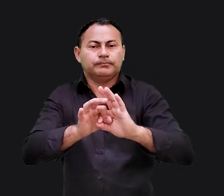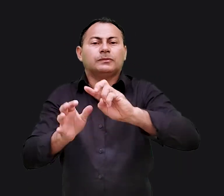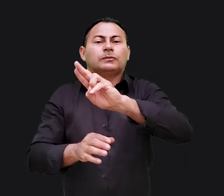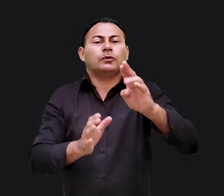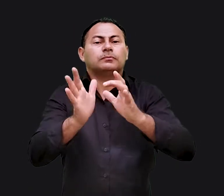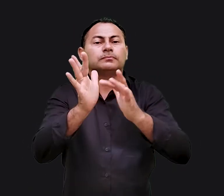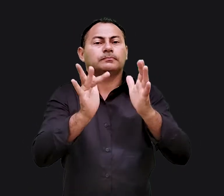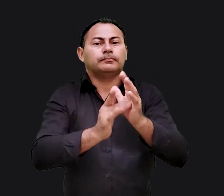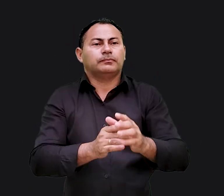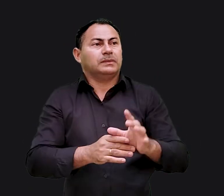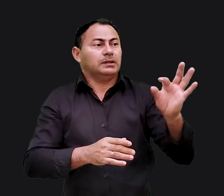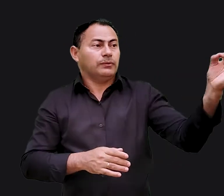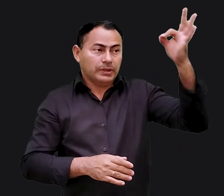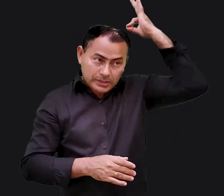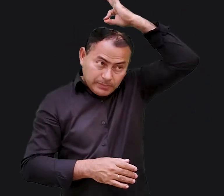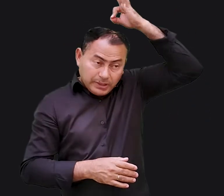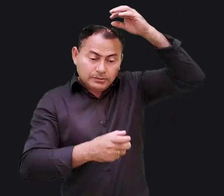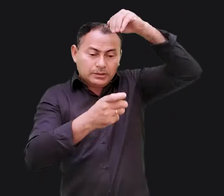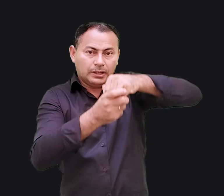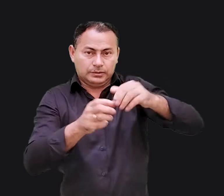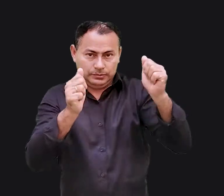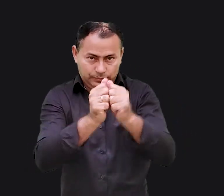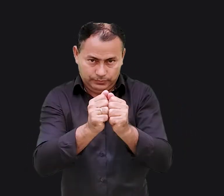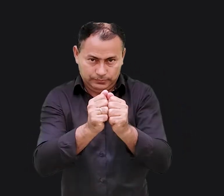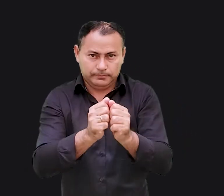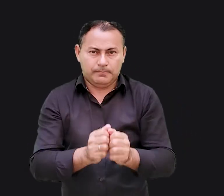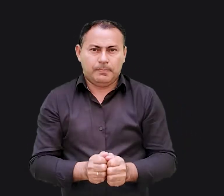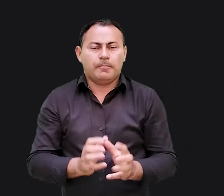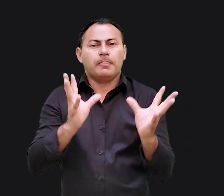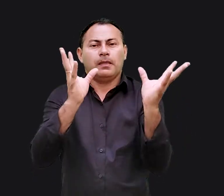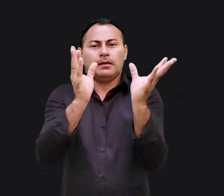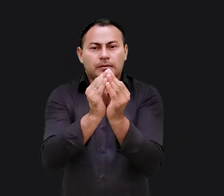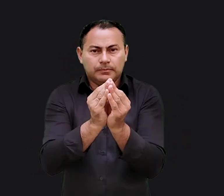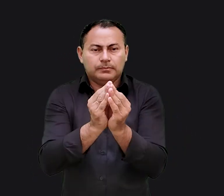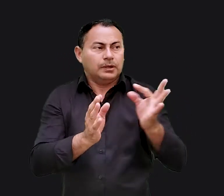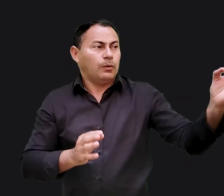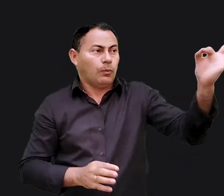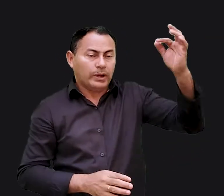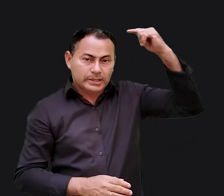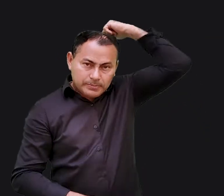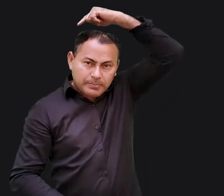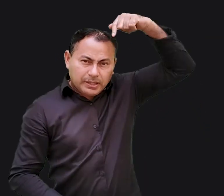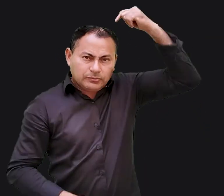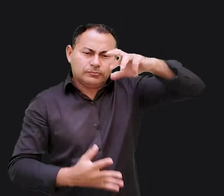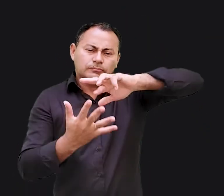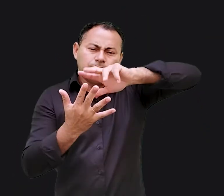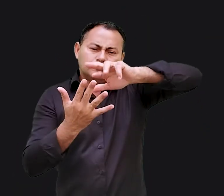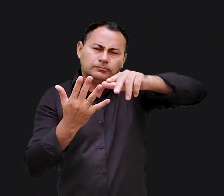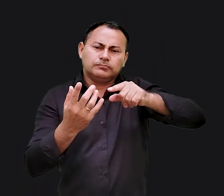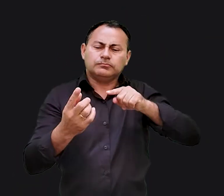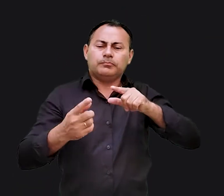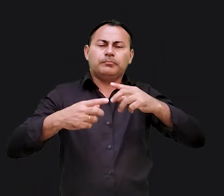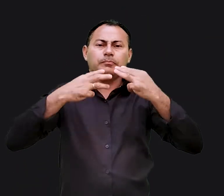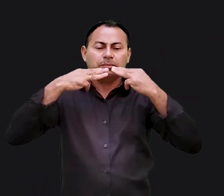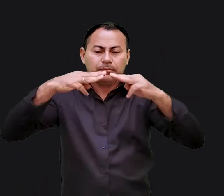nome de Jesus, ele está em nosso meio. Resumindo, o Espírito Santo tem várias funções